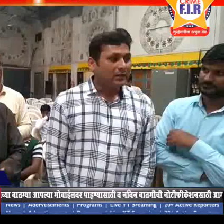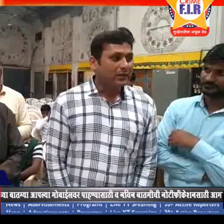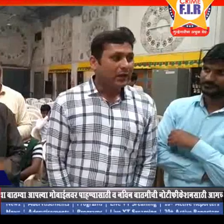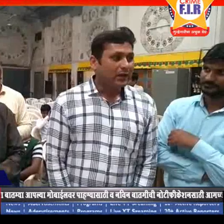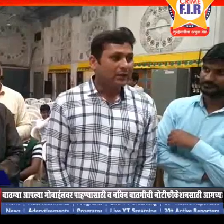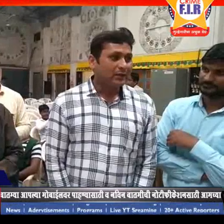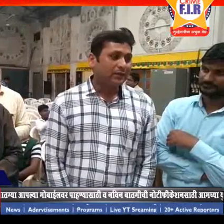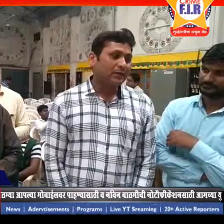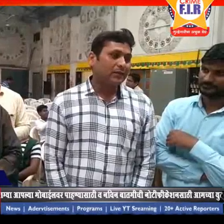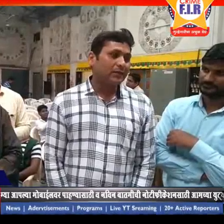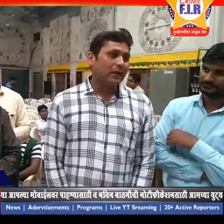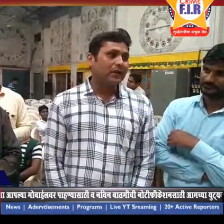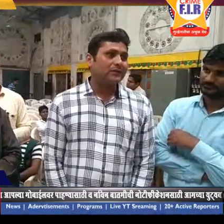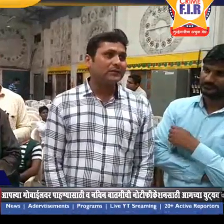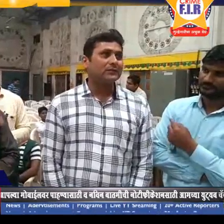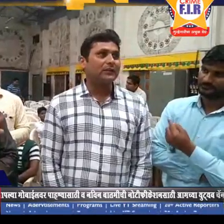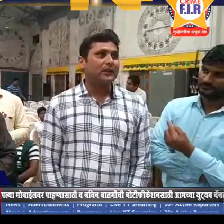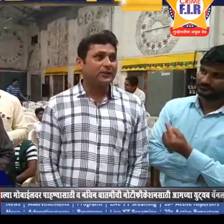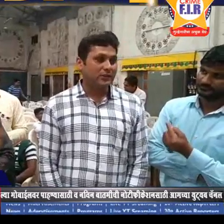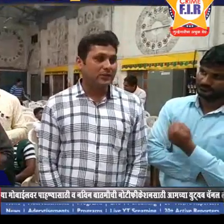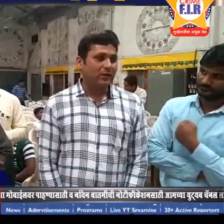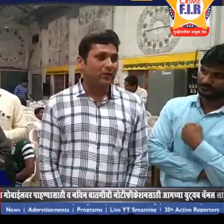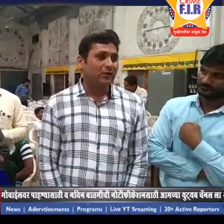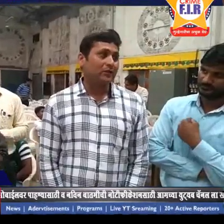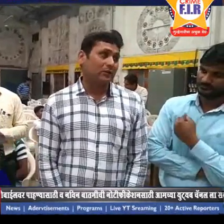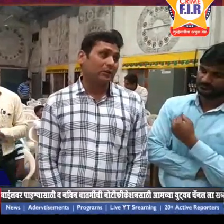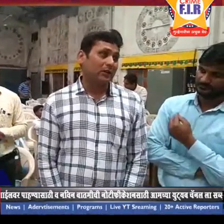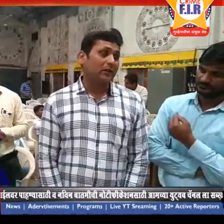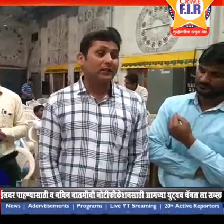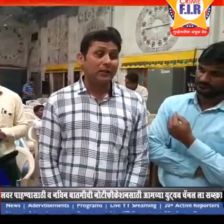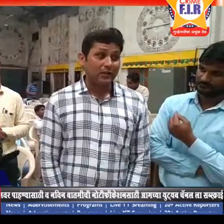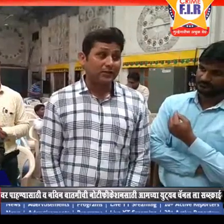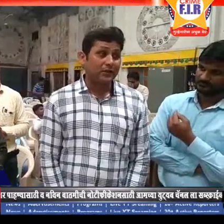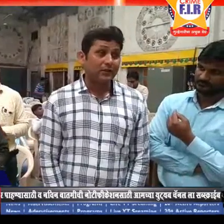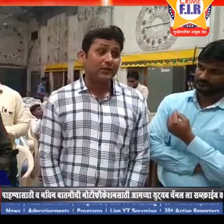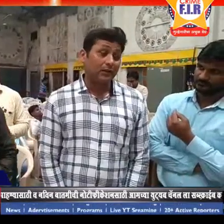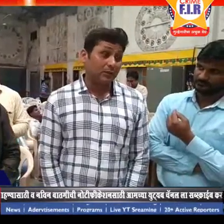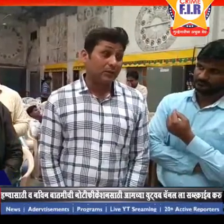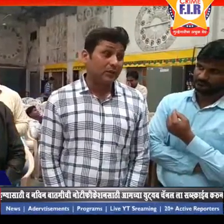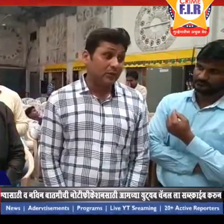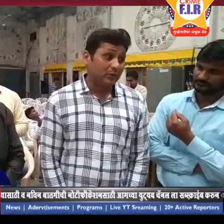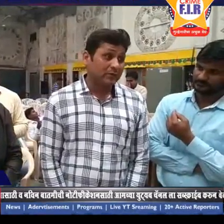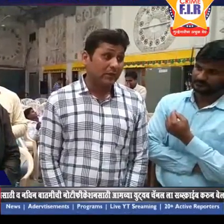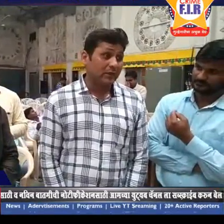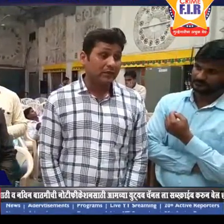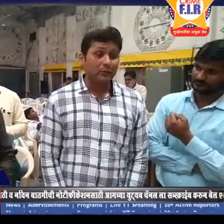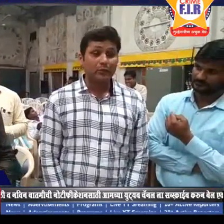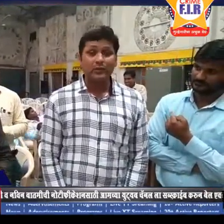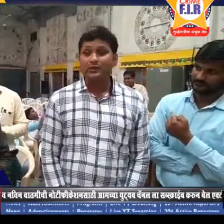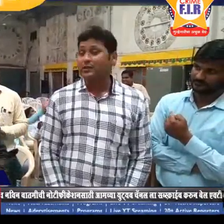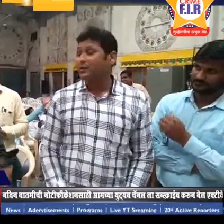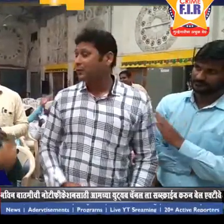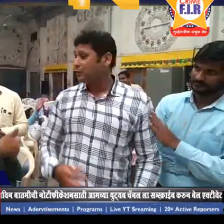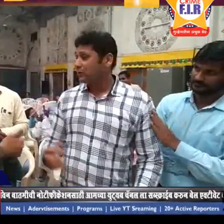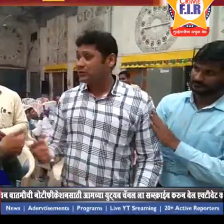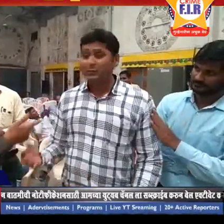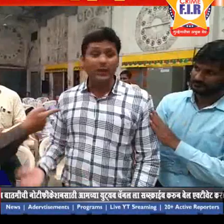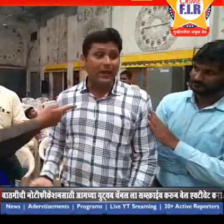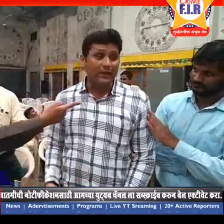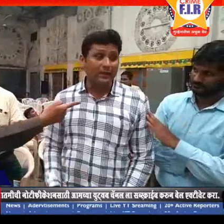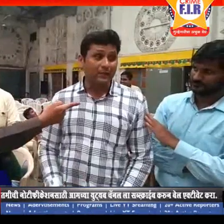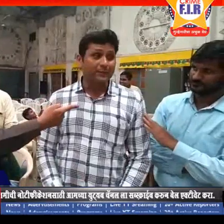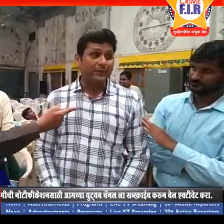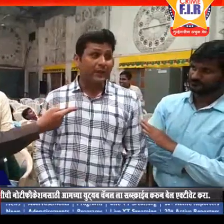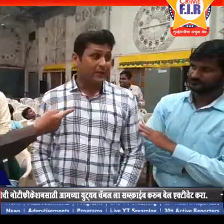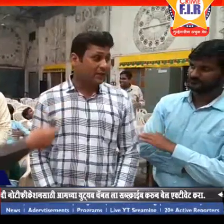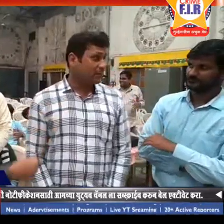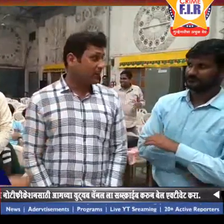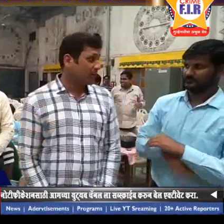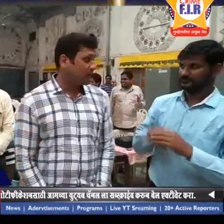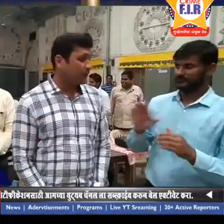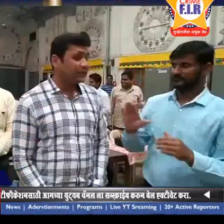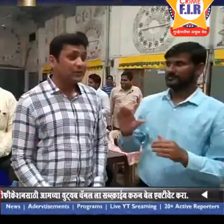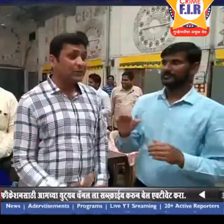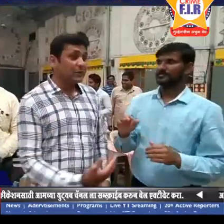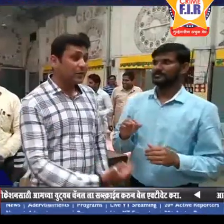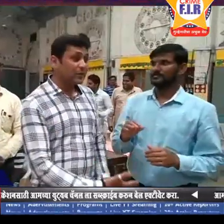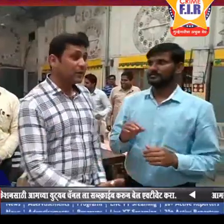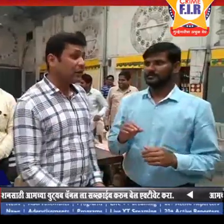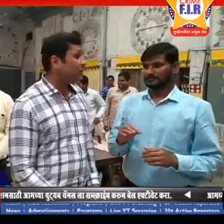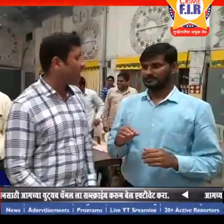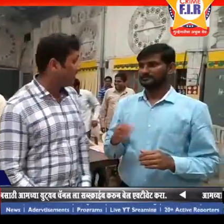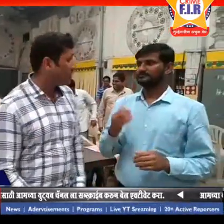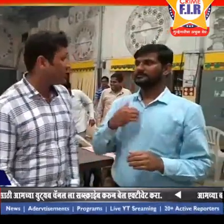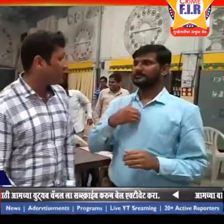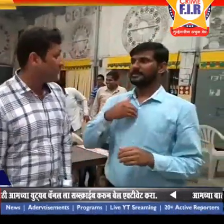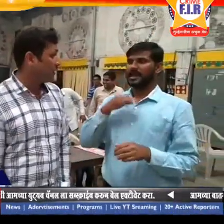आज आनंदी आहेत ते की आज 61वा आंतरराष्ट्रीय कर्णबधिर दिवस आहे, त्यामुळे हे सर्व लोक जमले आहेत. त्याचप्रमाणे त्यांचे